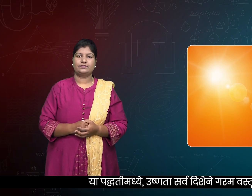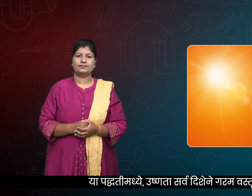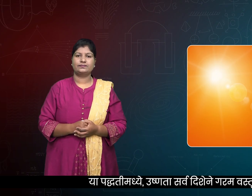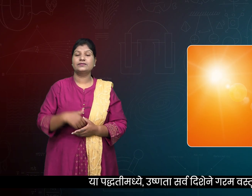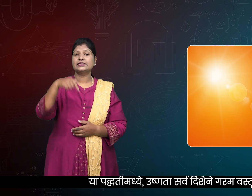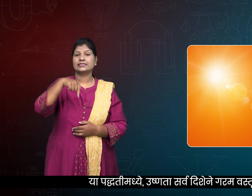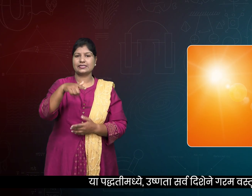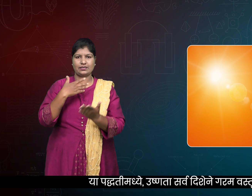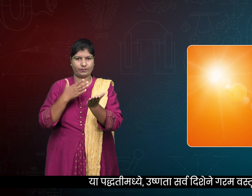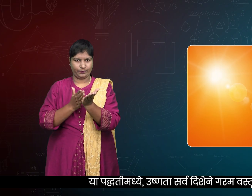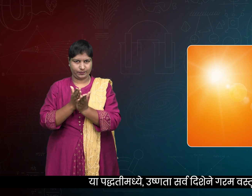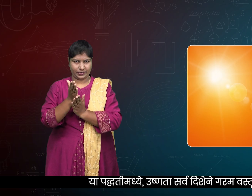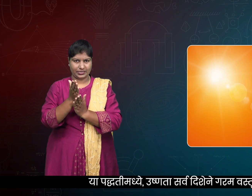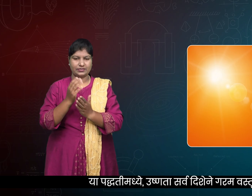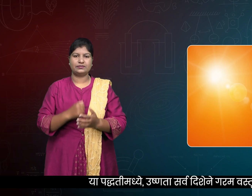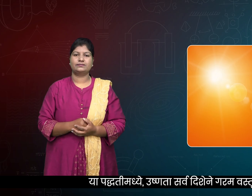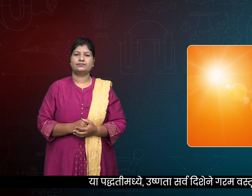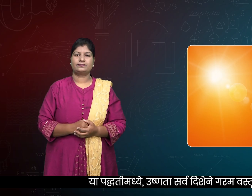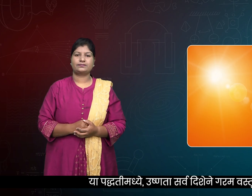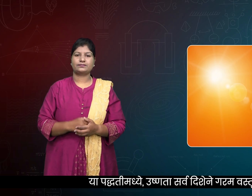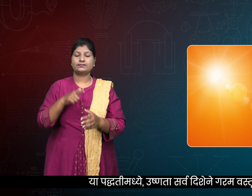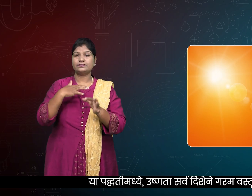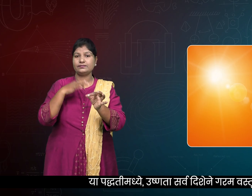या पद्धतीमध्ये उष्णता सर्व दिशेने गरम वस्तूंमधून